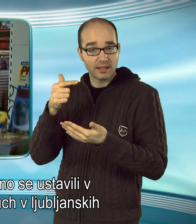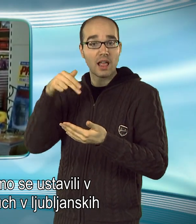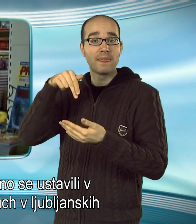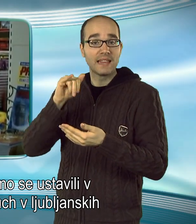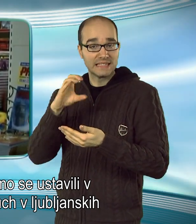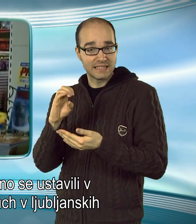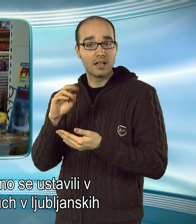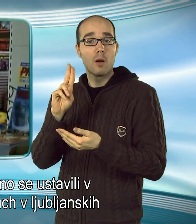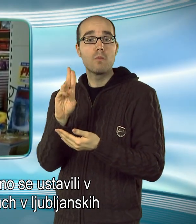leti.